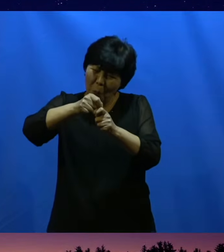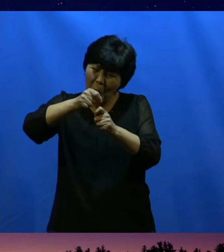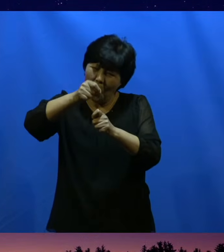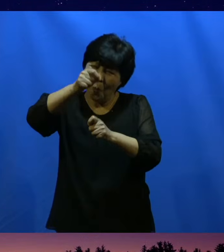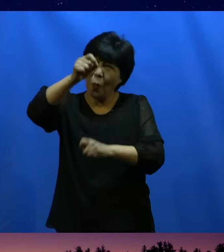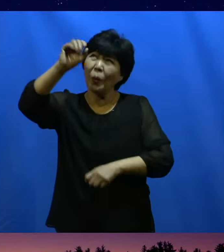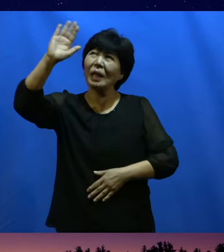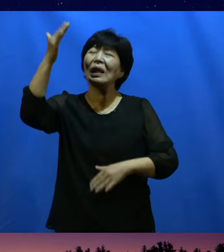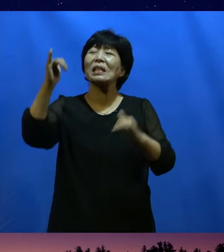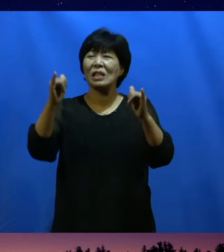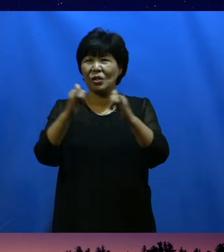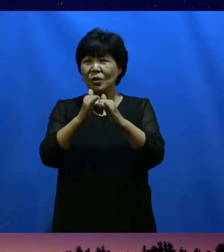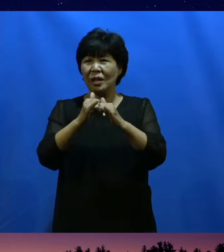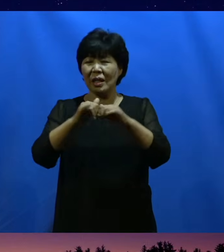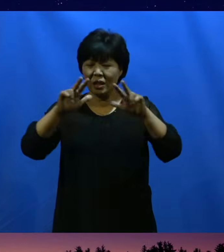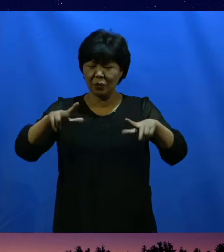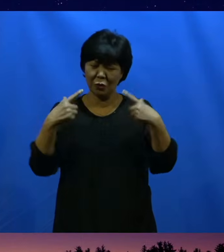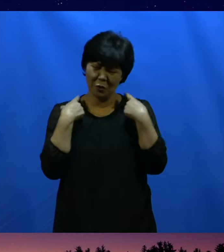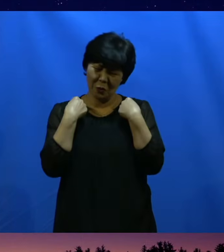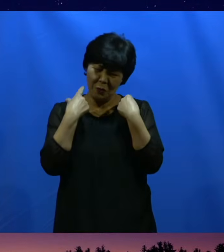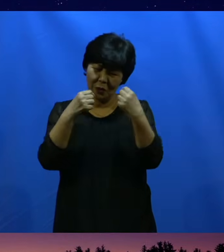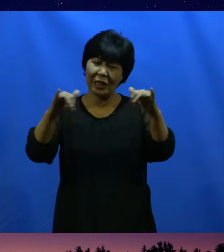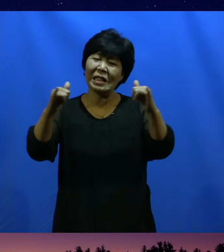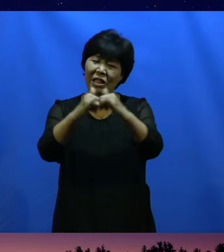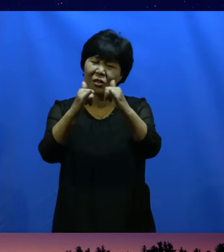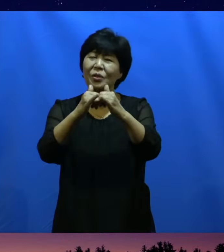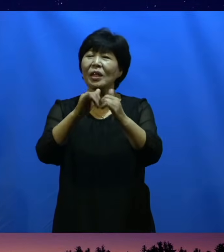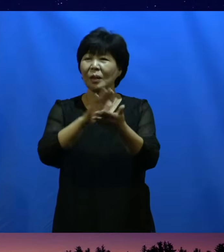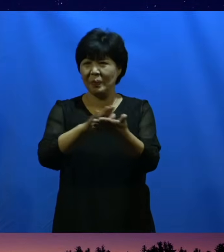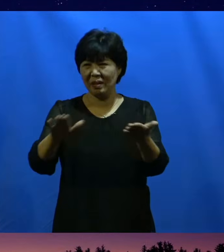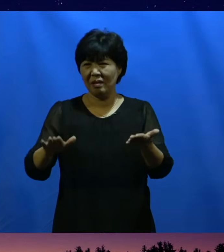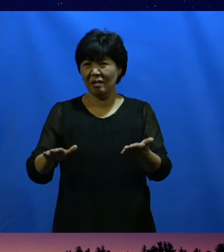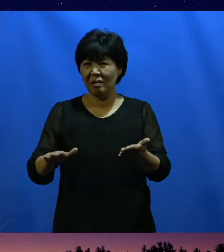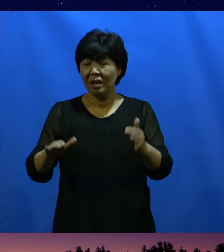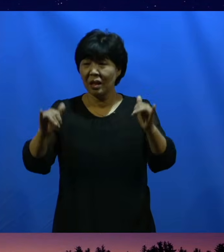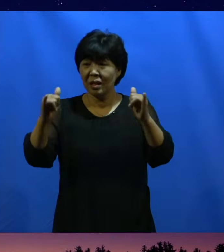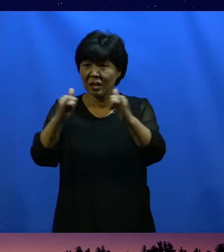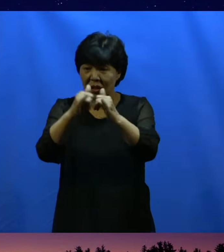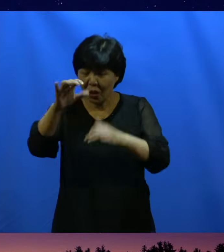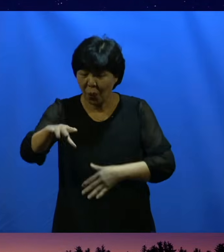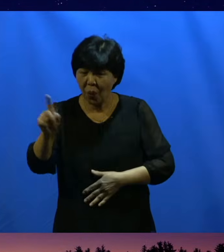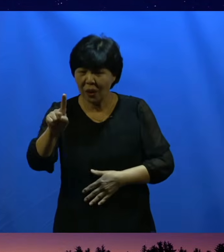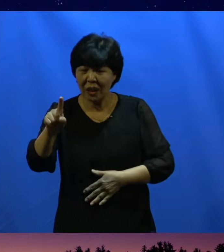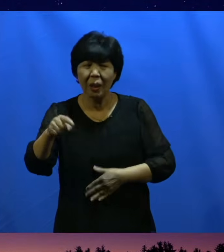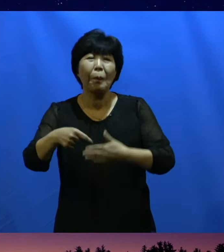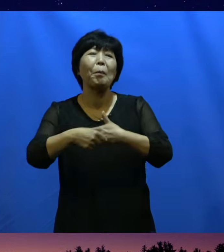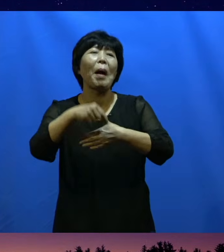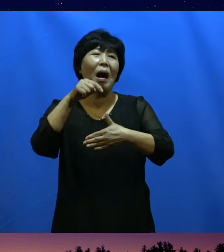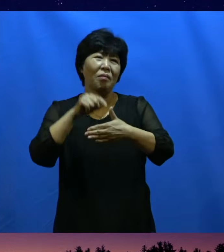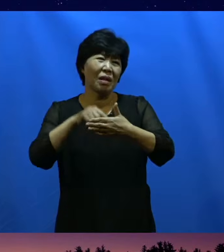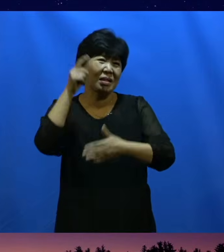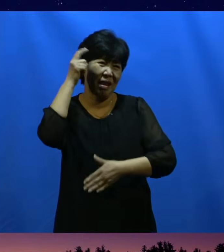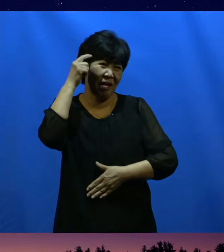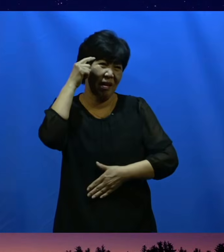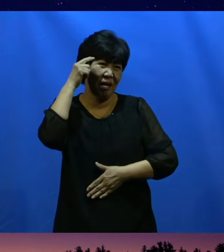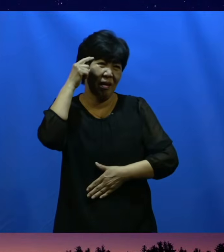지금도 벌어지고 있는 전쟁입니다. 그 전쟁의 격전지는 우리의 마음과 생각입니다. 여러분, 마음과 생각이 한번